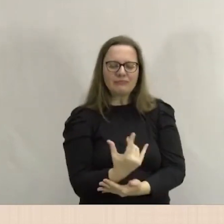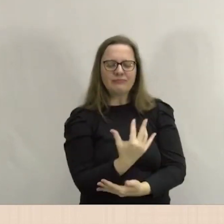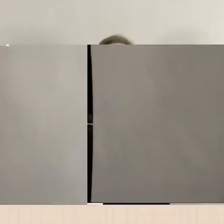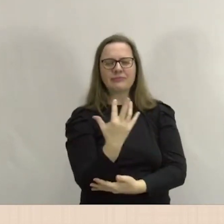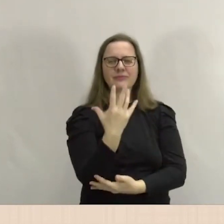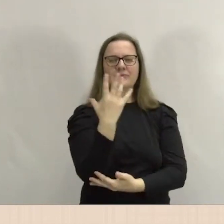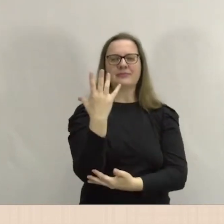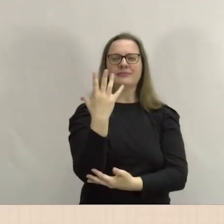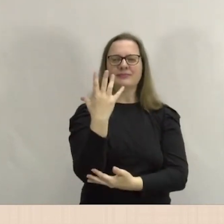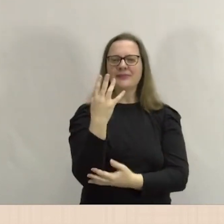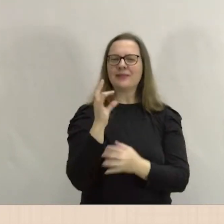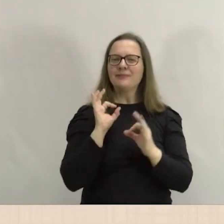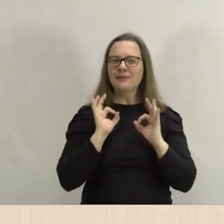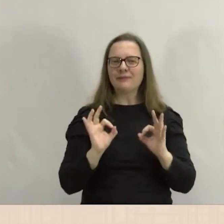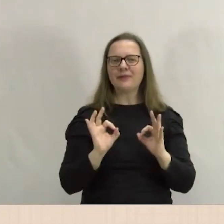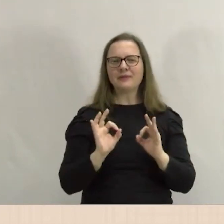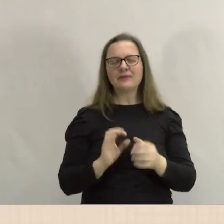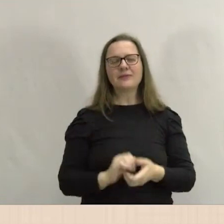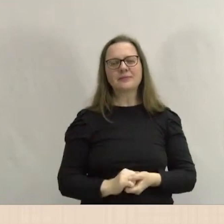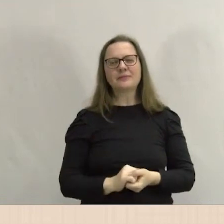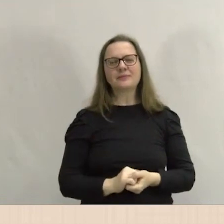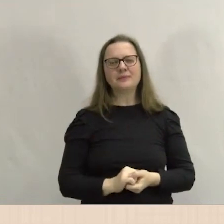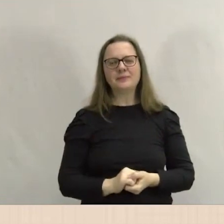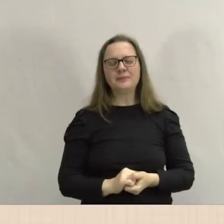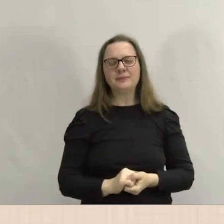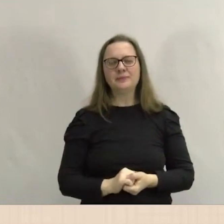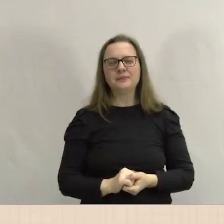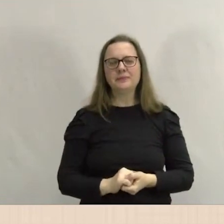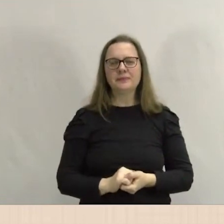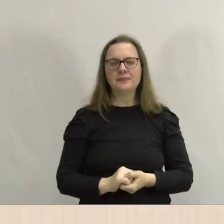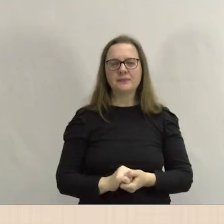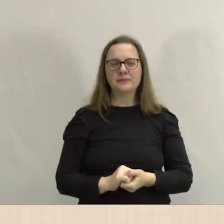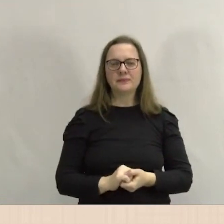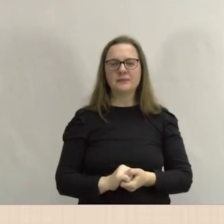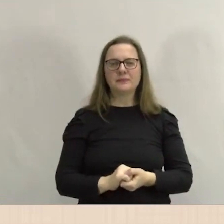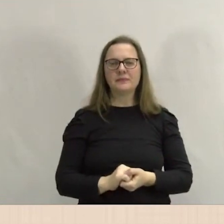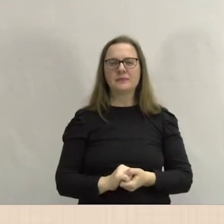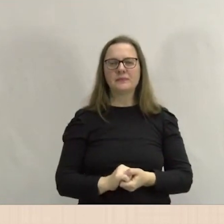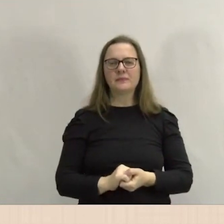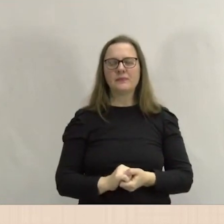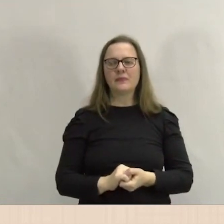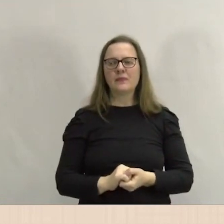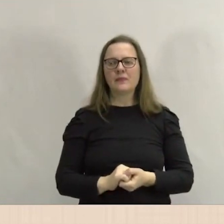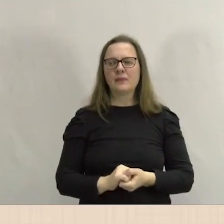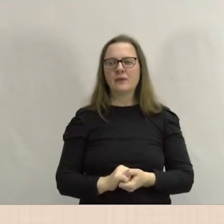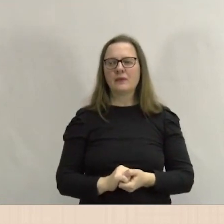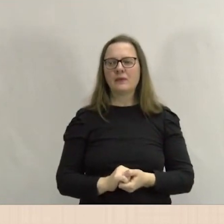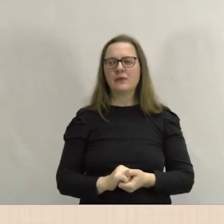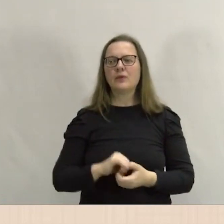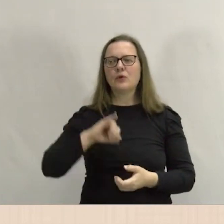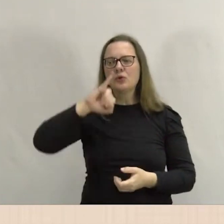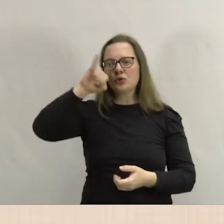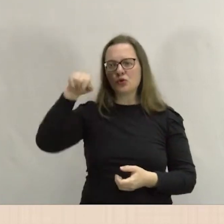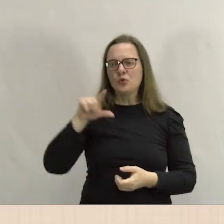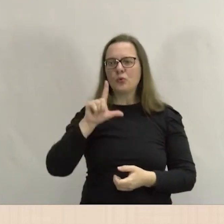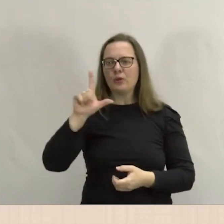bênção do Senhor. Dá uma olhada no livro de Joel, capítulo 2.